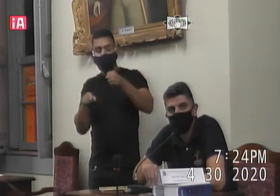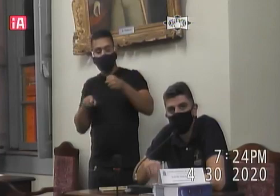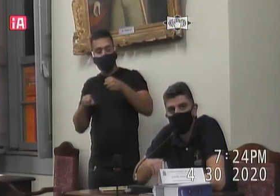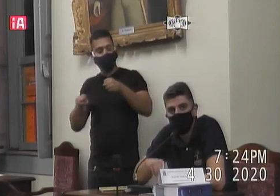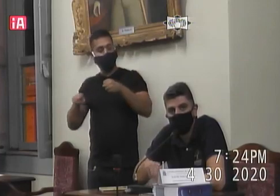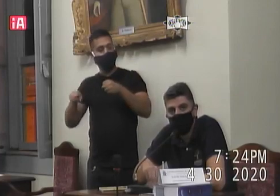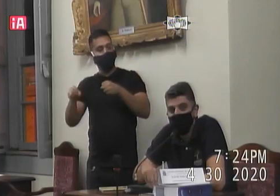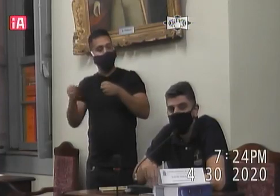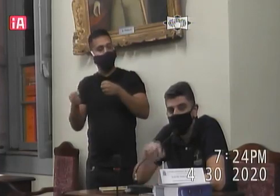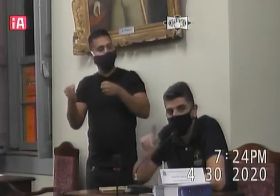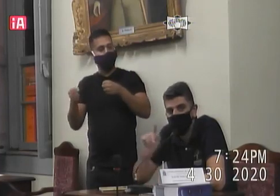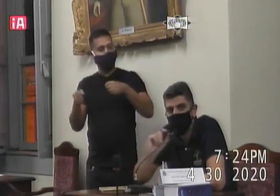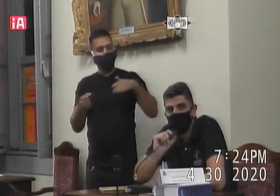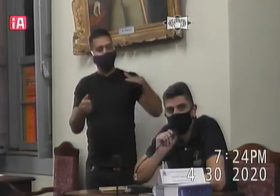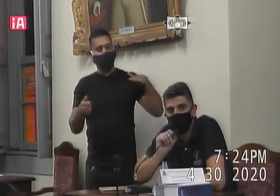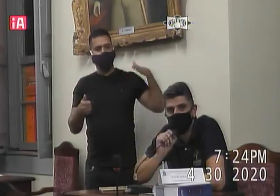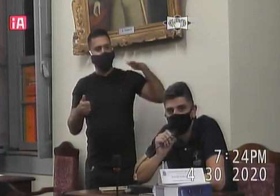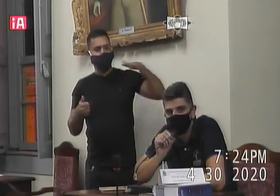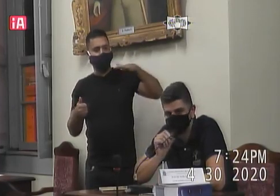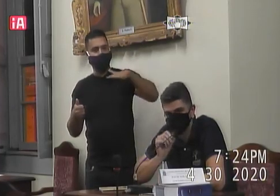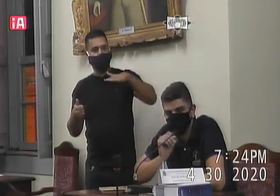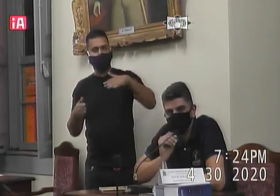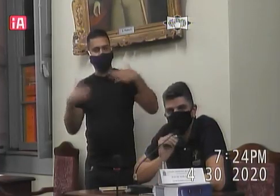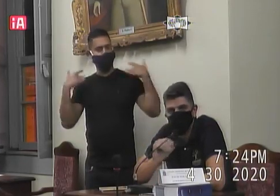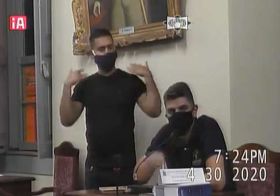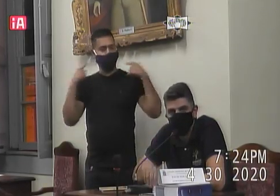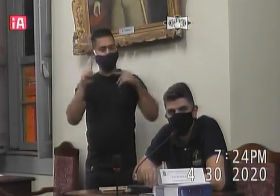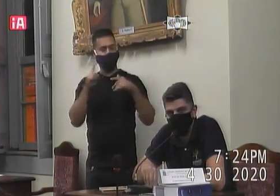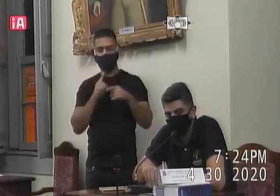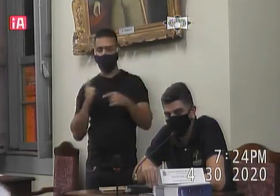esposa, passando, não passeando, viu?